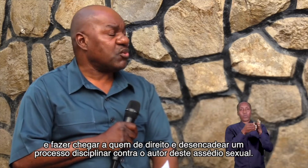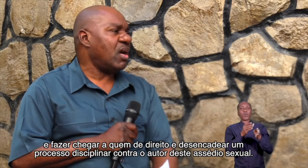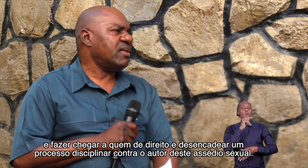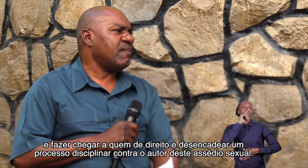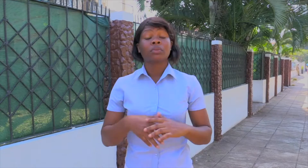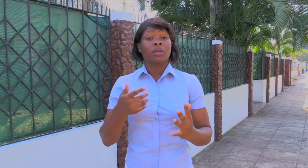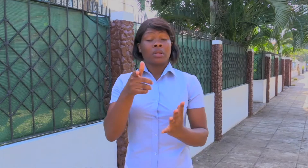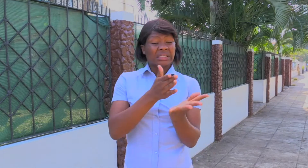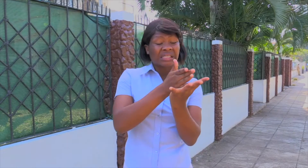sexual.